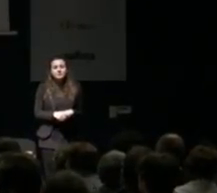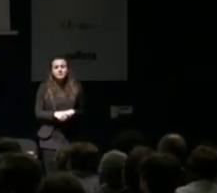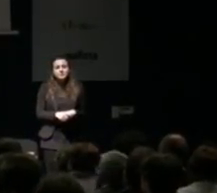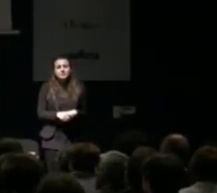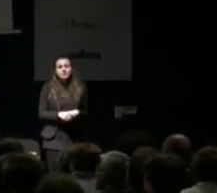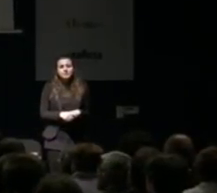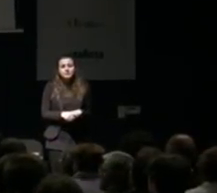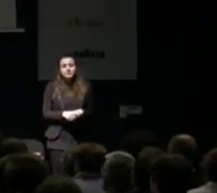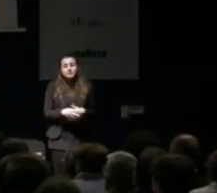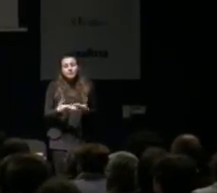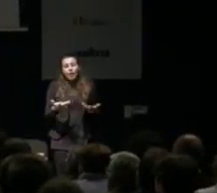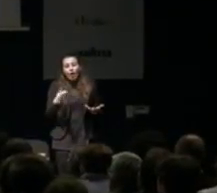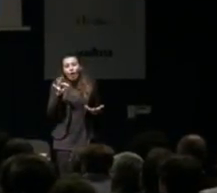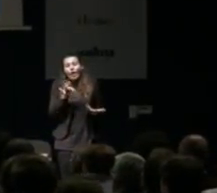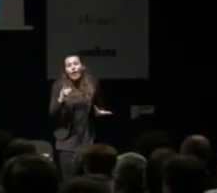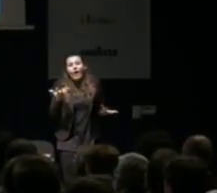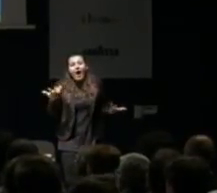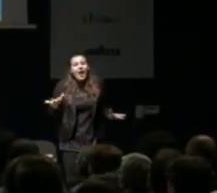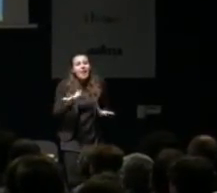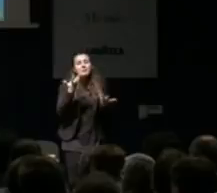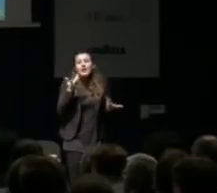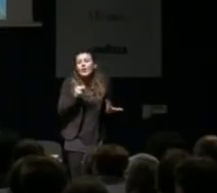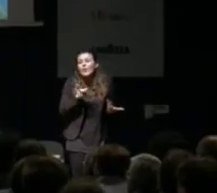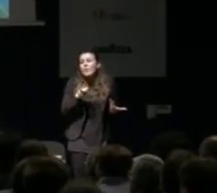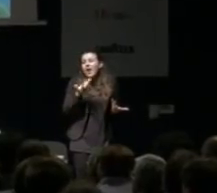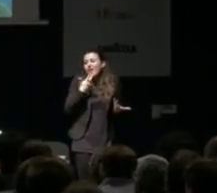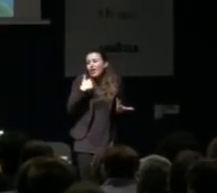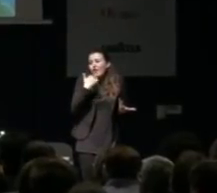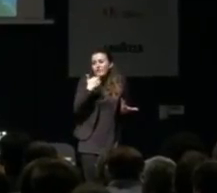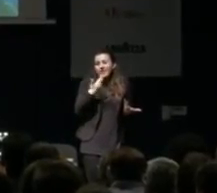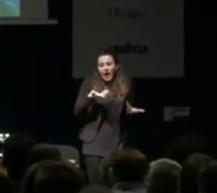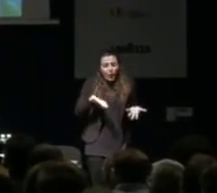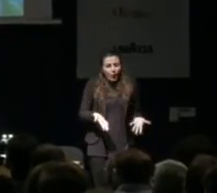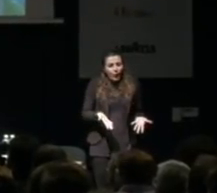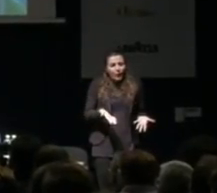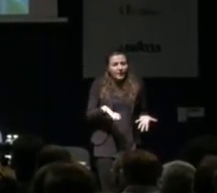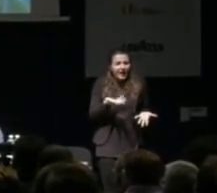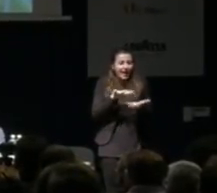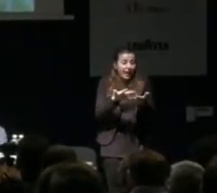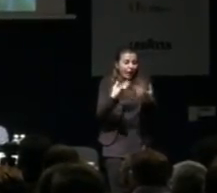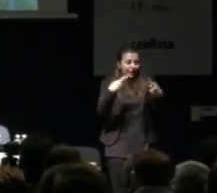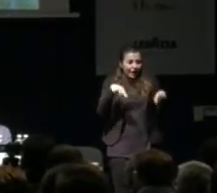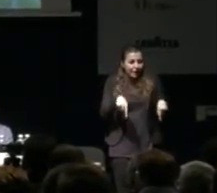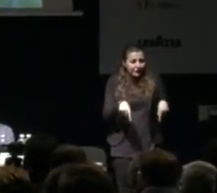o almeno non vorremmo essere qui a fare quello che ci accingiamo a fare un